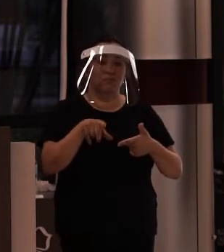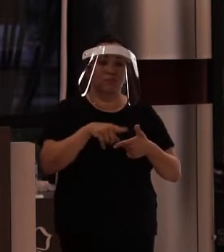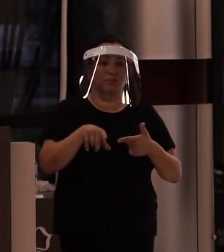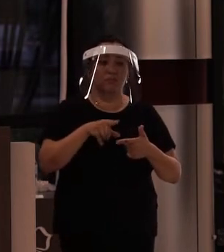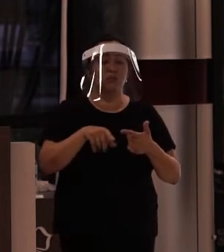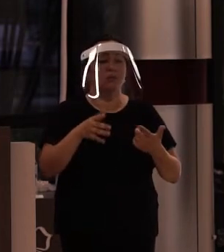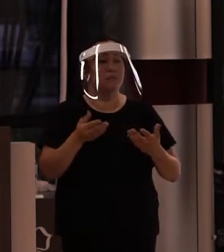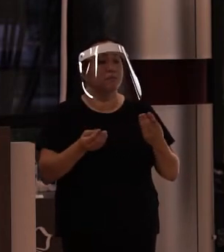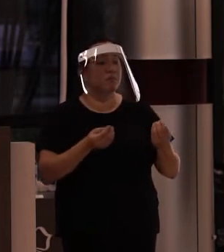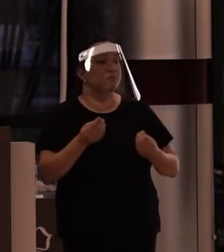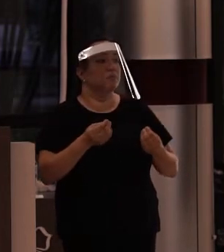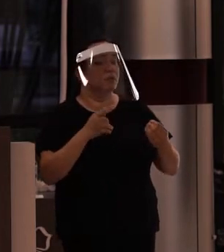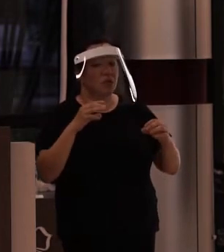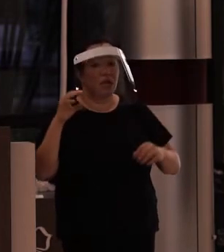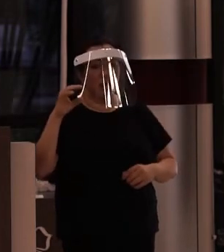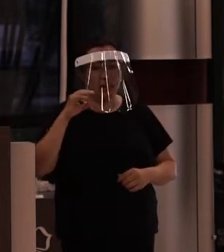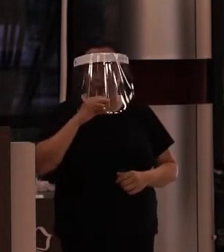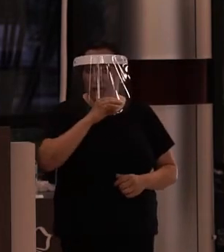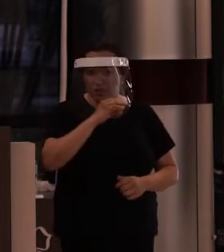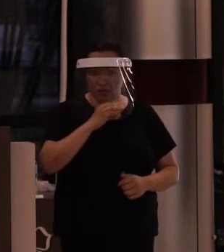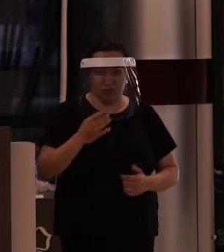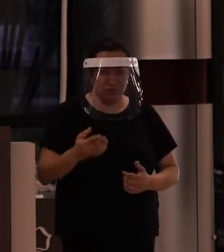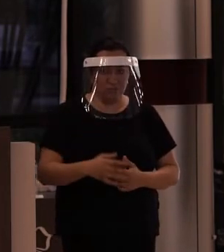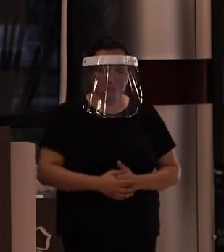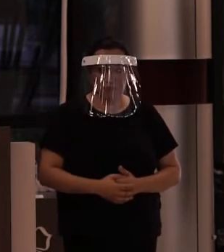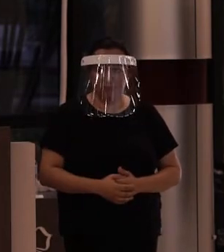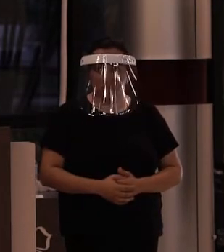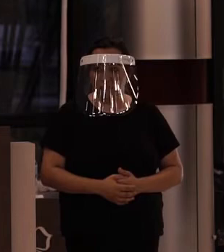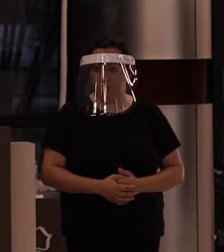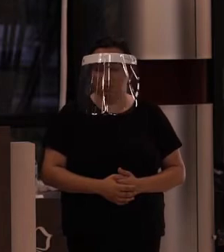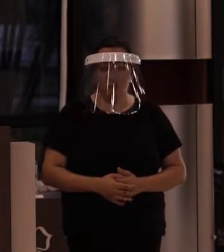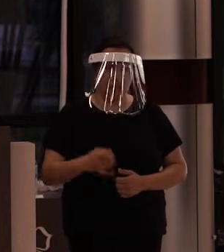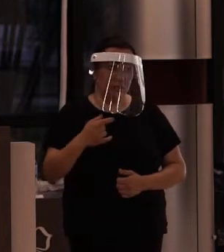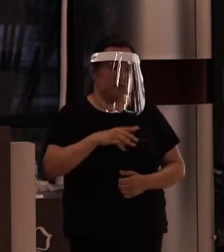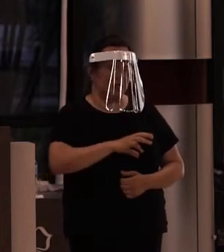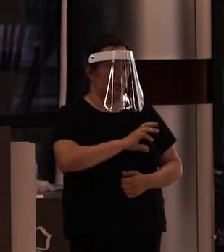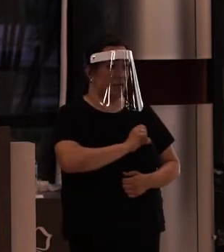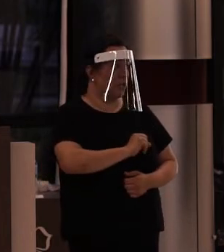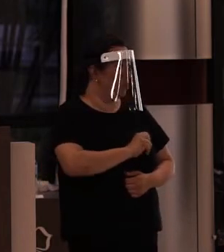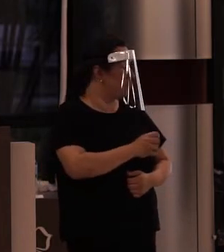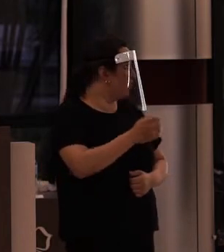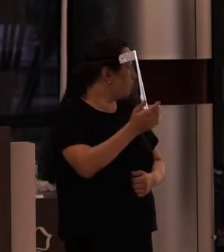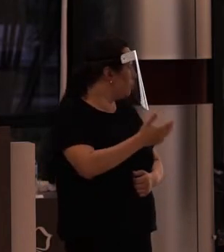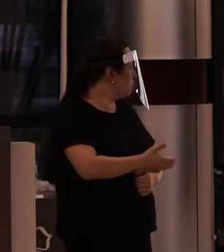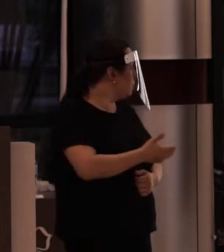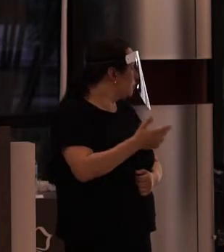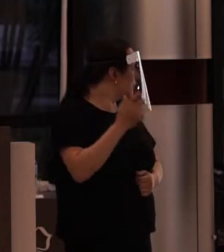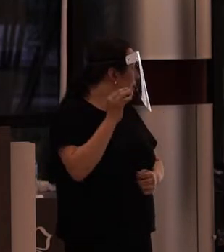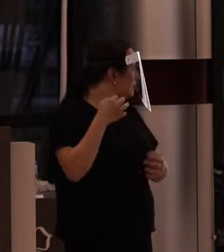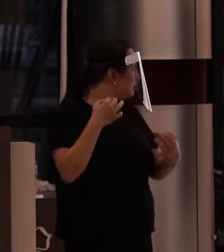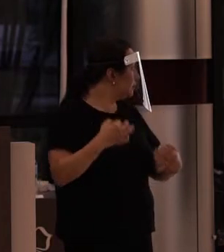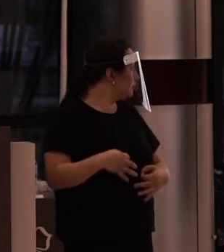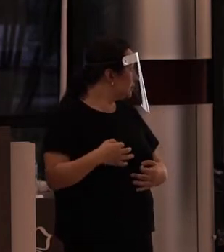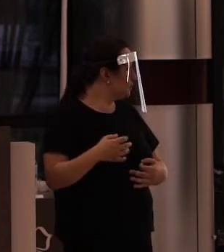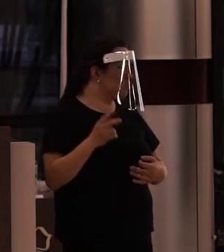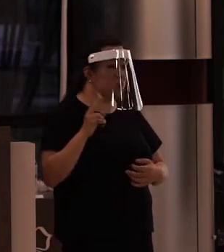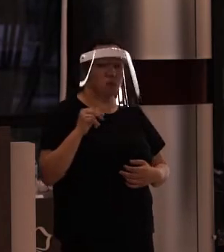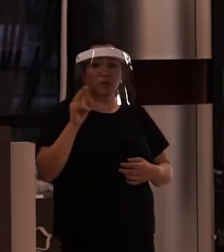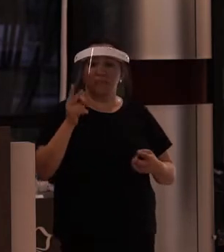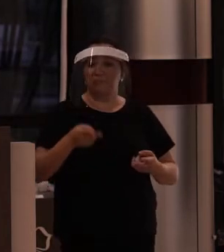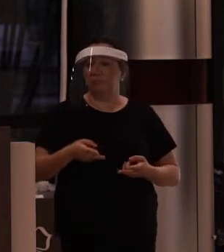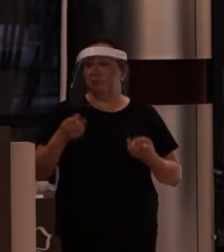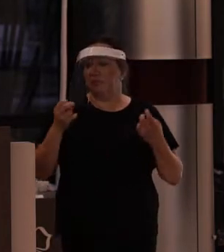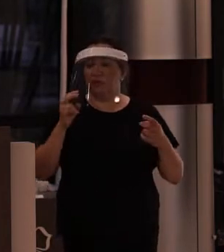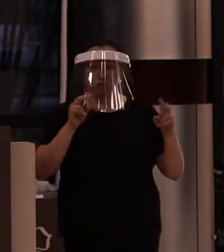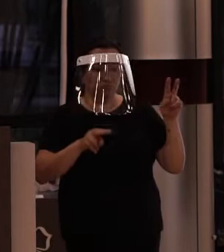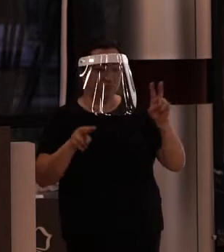vai estar com aquecimento. Aí esse aqui eles adoram acertar. Nunca vi os caras